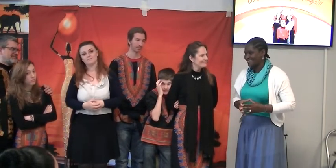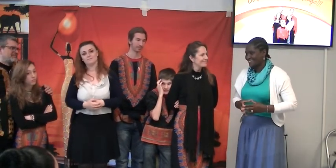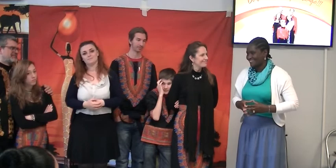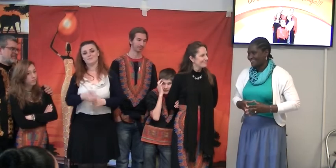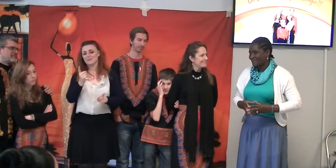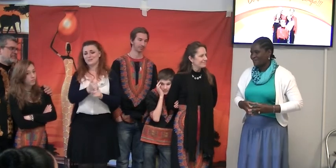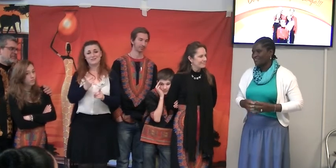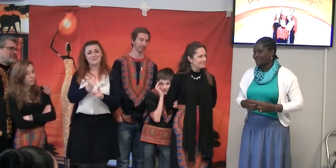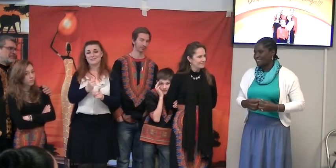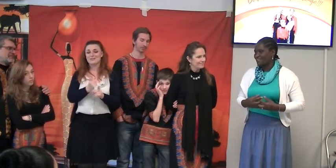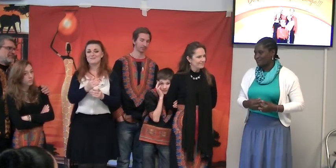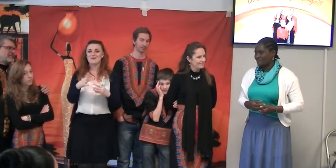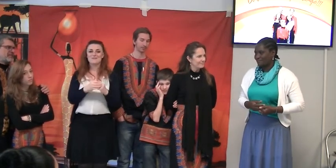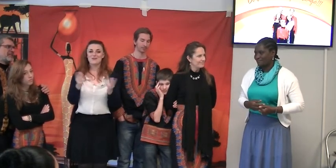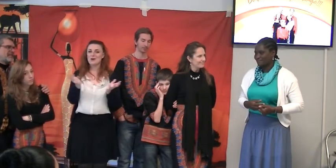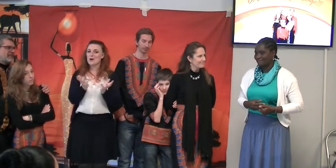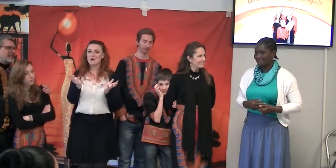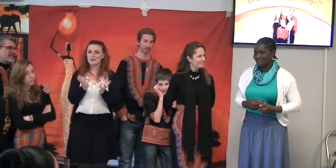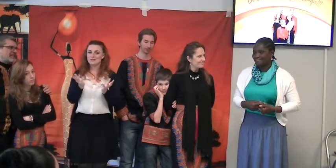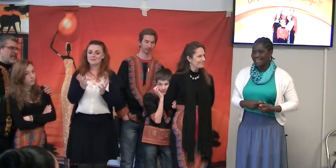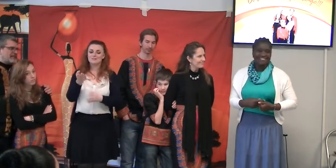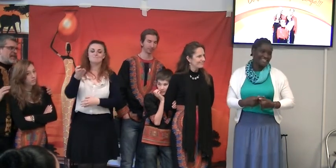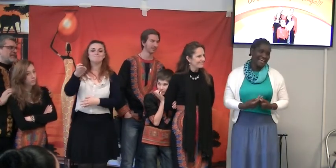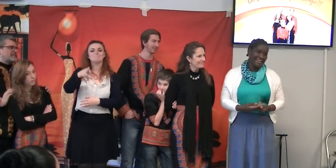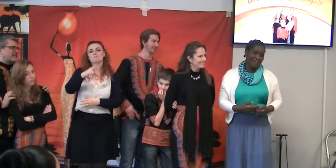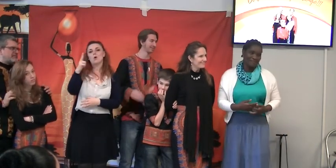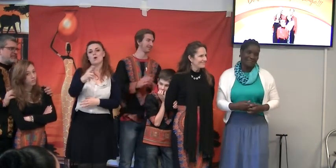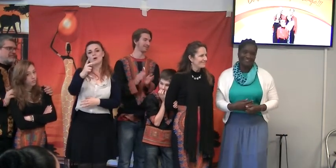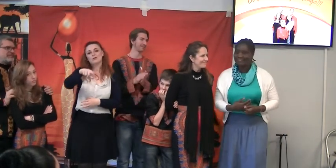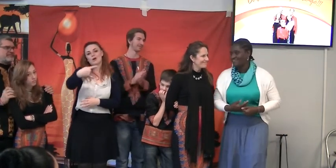Dovevo morire. But God saved me. Ma Dio mi ha salvato.